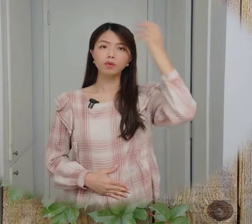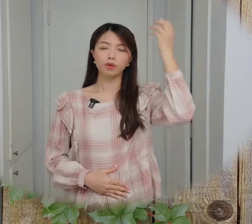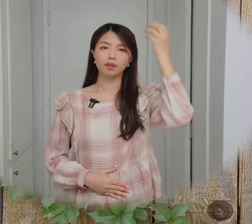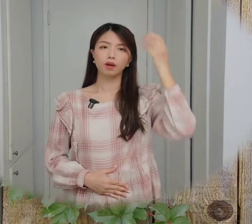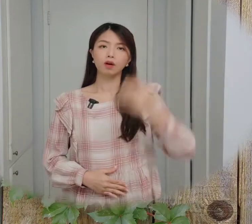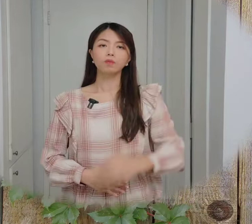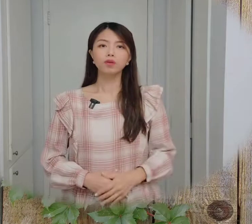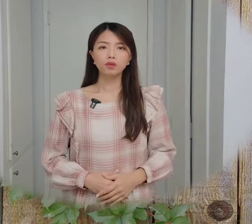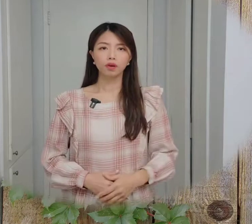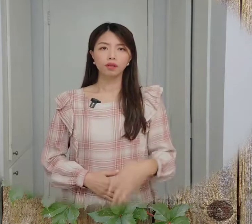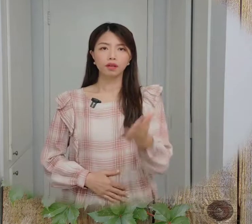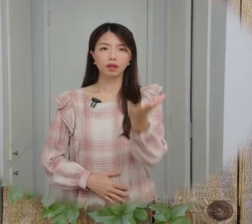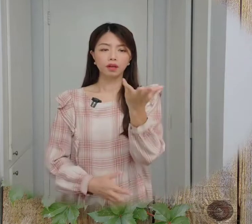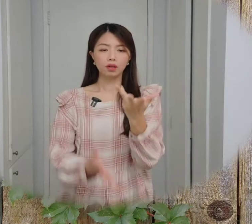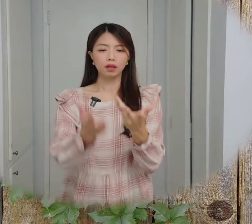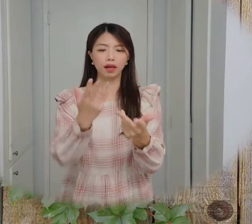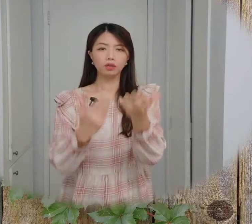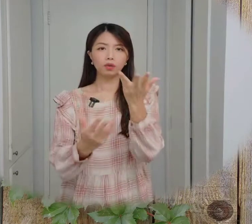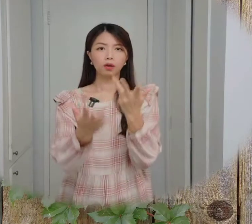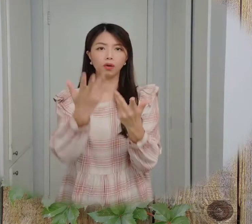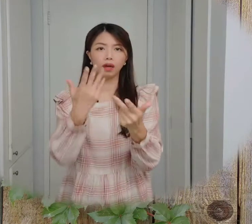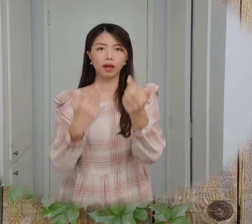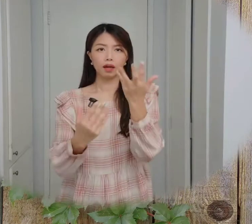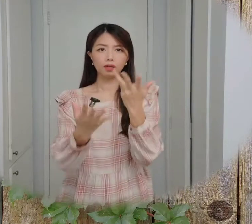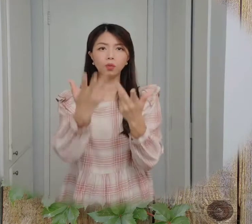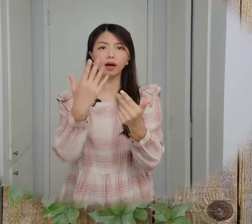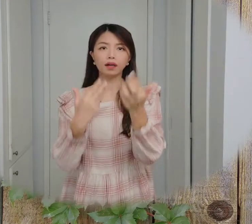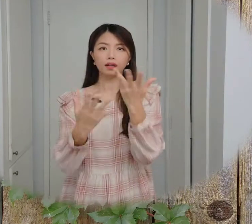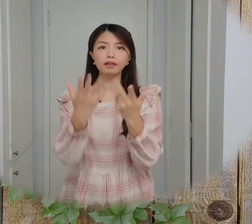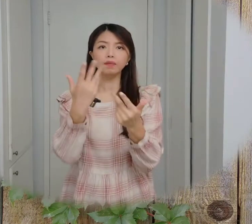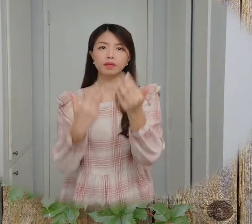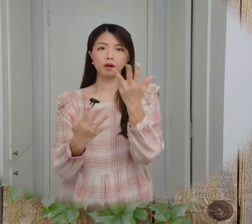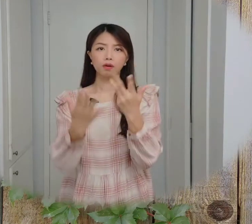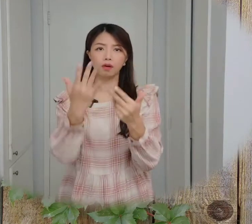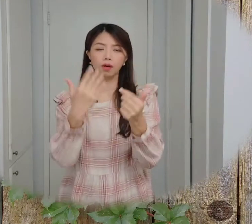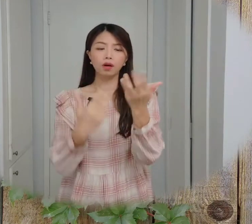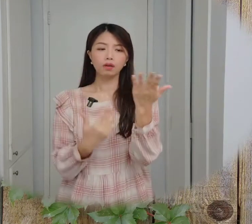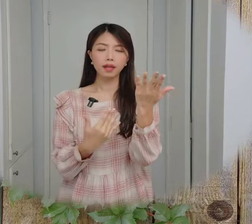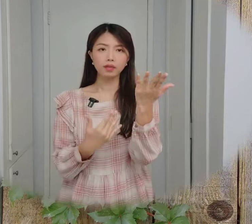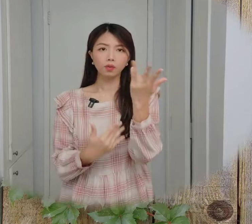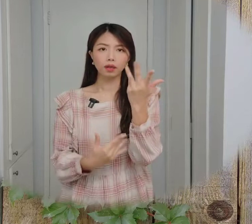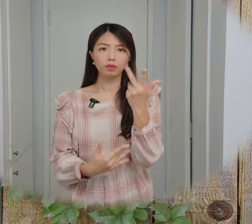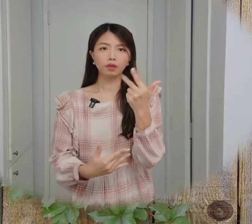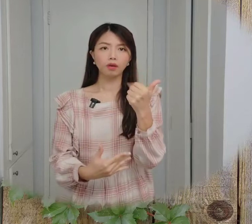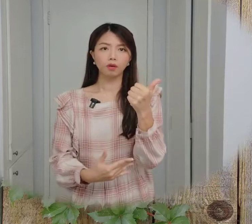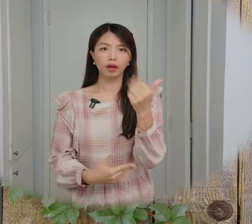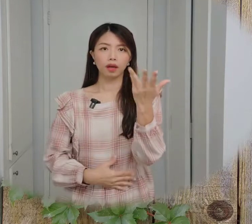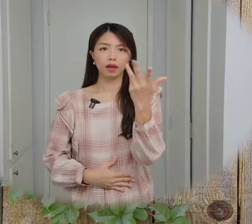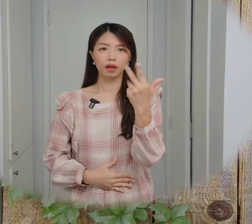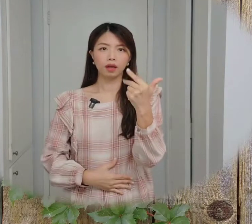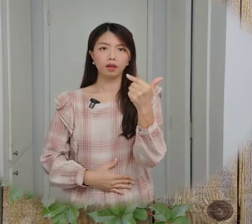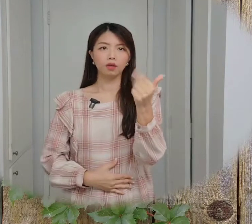성령의 불로써. 불수어는 양손을 이렇게 손가락을 흔들면서 새끼손가락부터